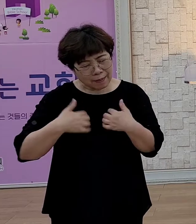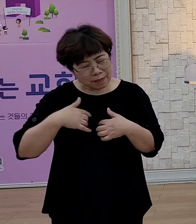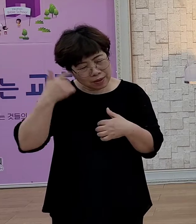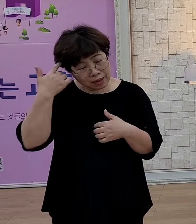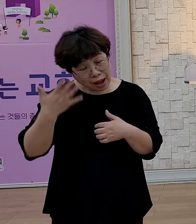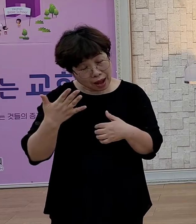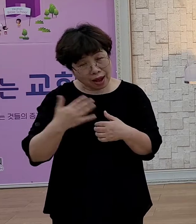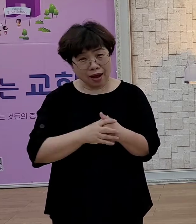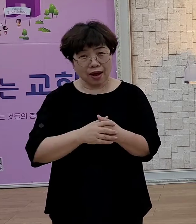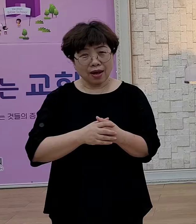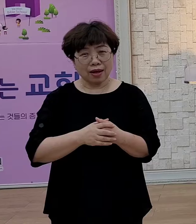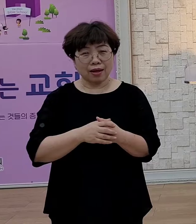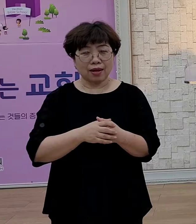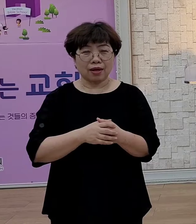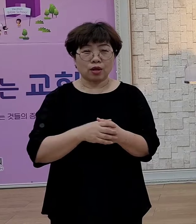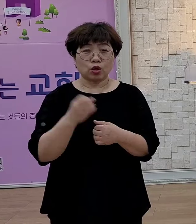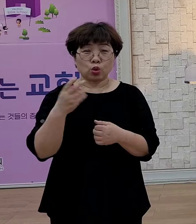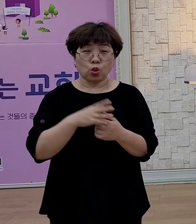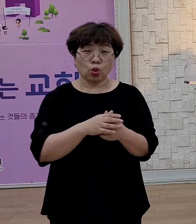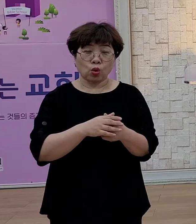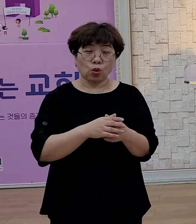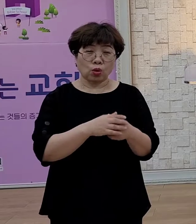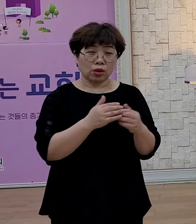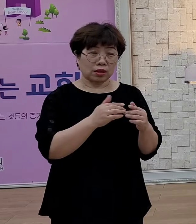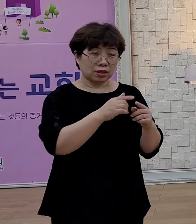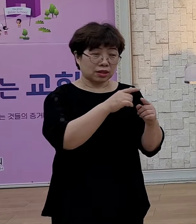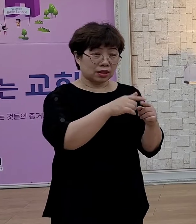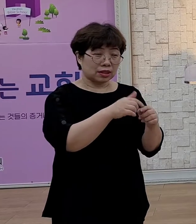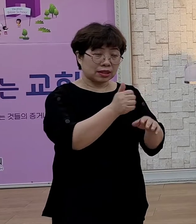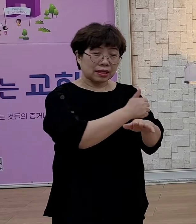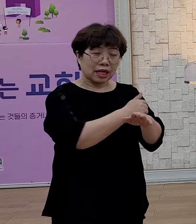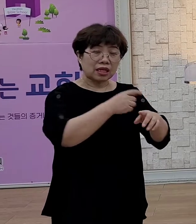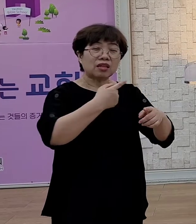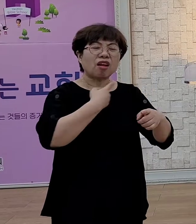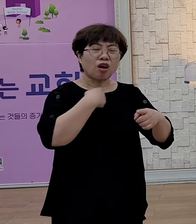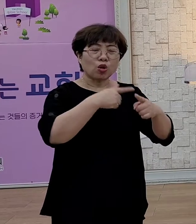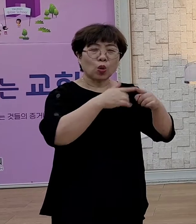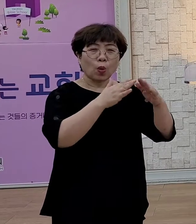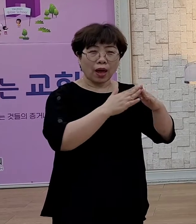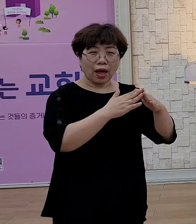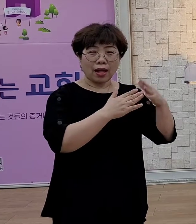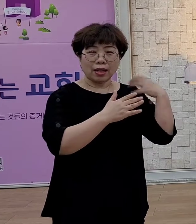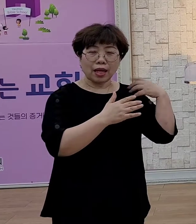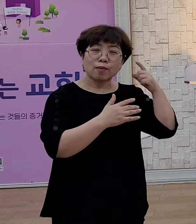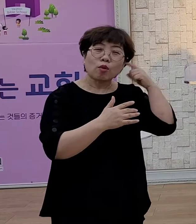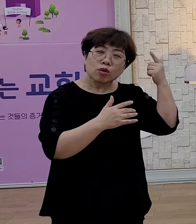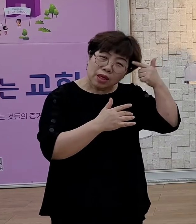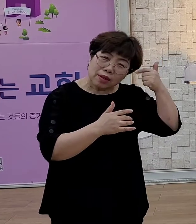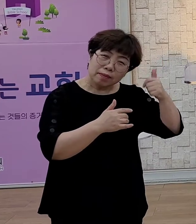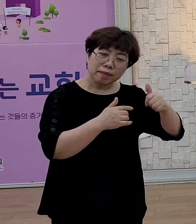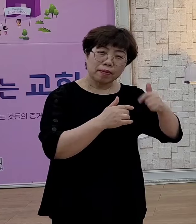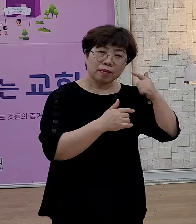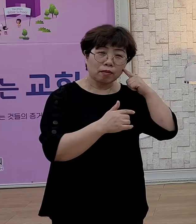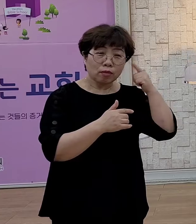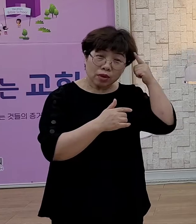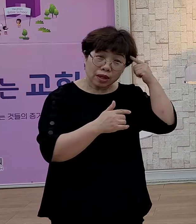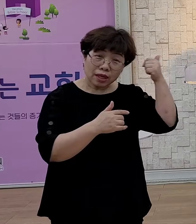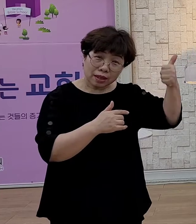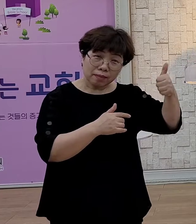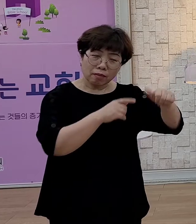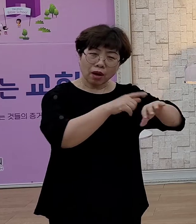생각해봐. 그리고 그 교회 목사님은 마음이 어떨까? 혹 그 교회가